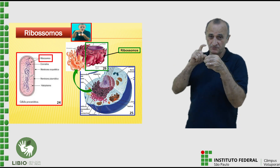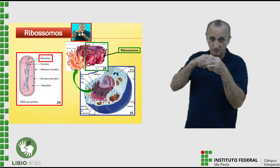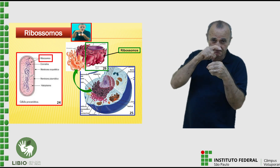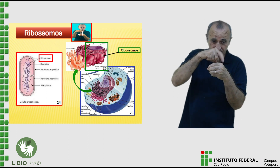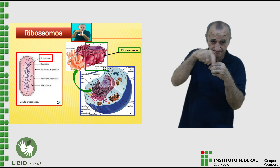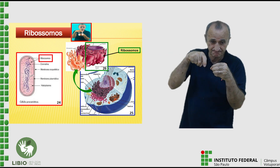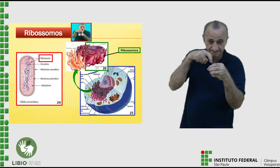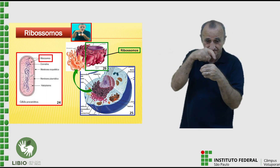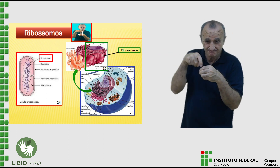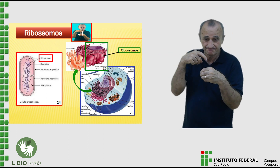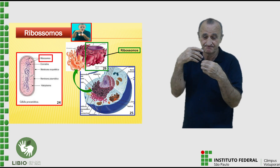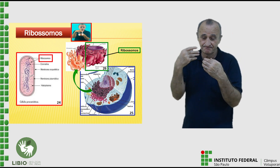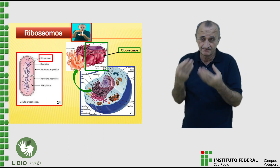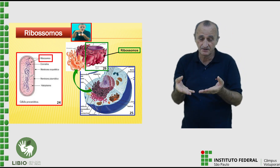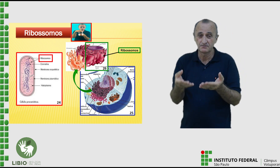Veja aqui,